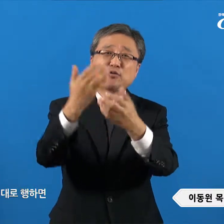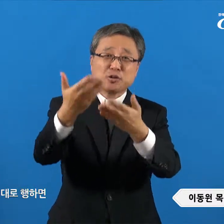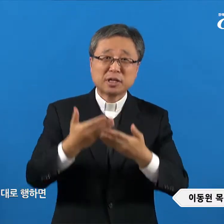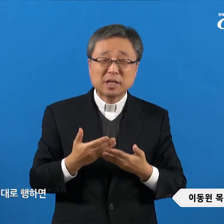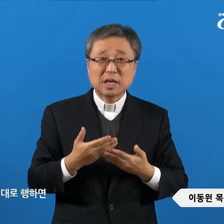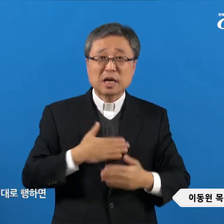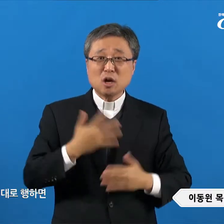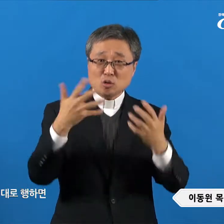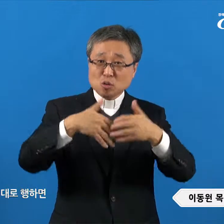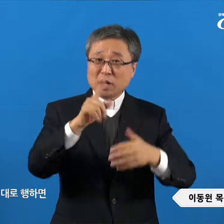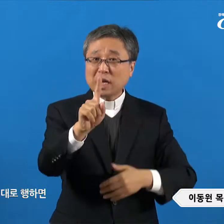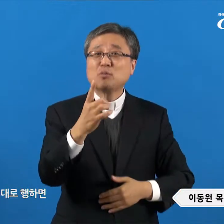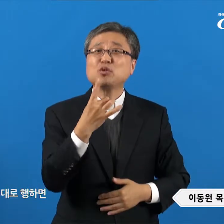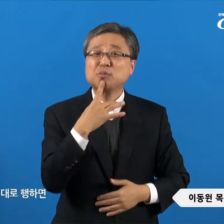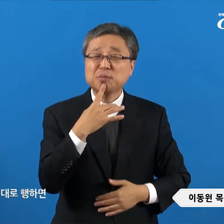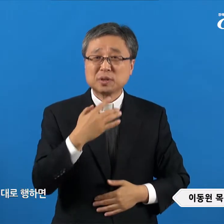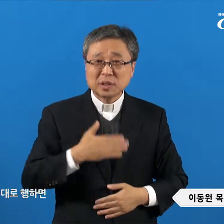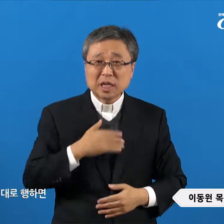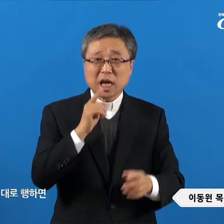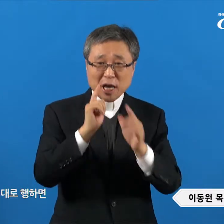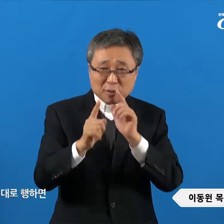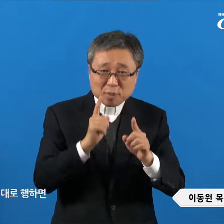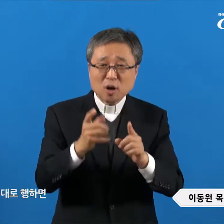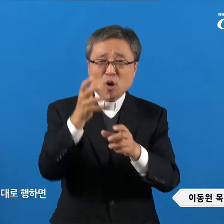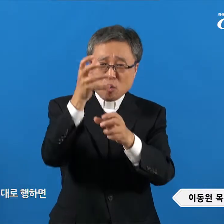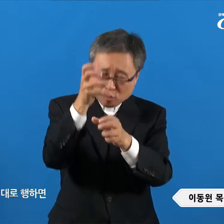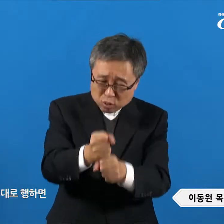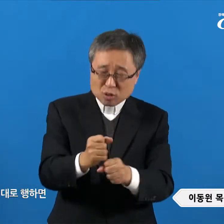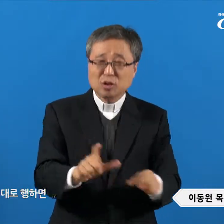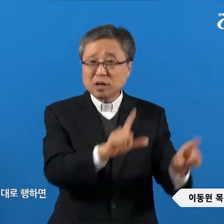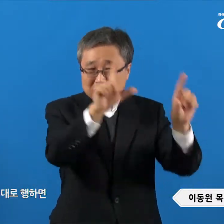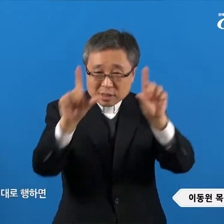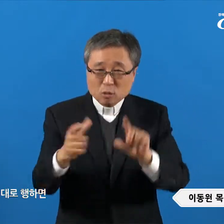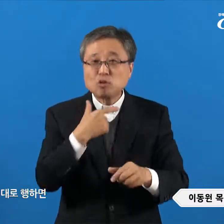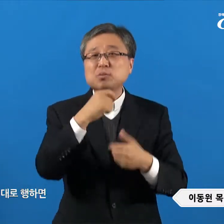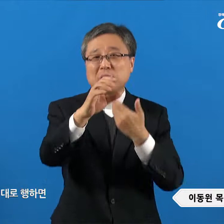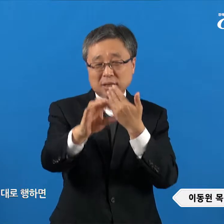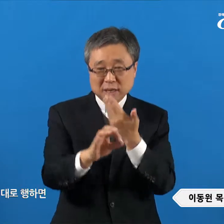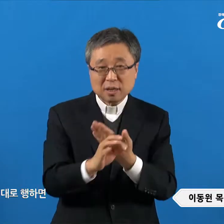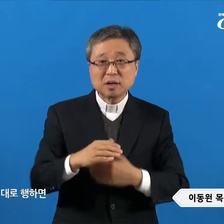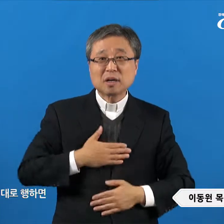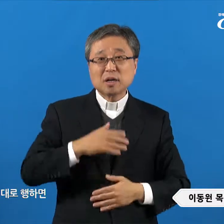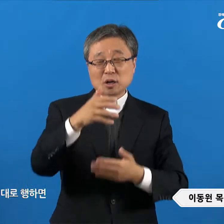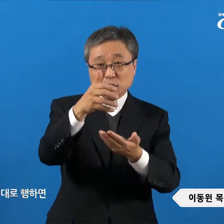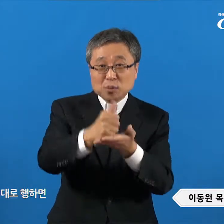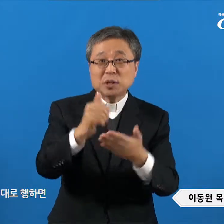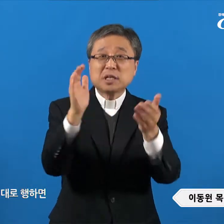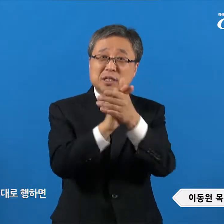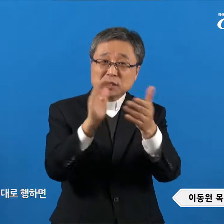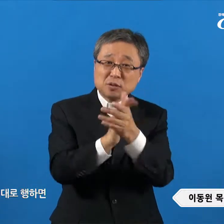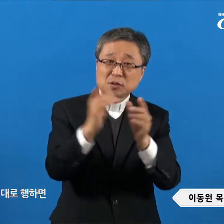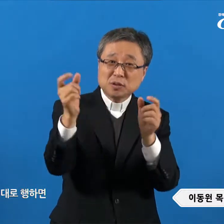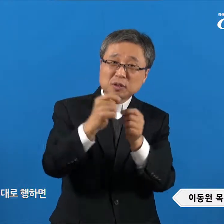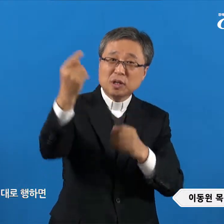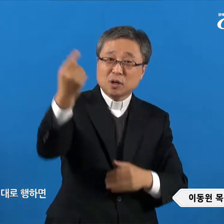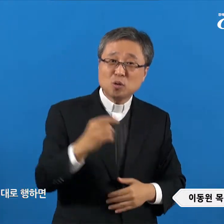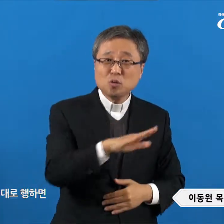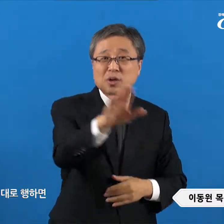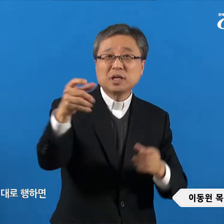것입니다. 조건은 하나밖에 없었어요. 이 말씀 붙들고 살고 싶어 한다면 그분이 친구로 다가와 우리 곁에